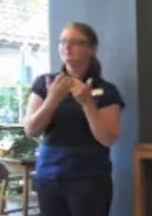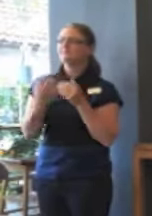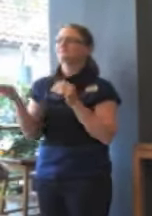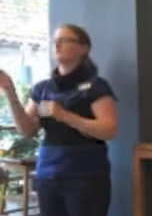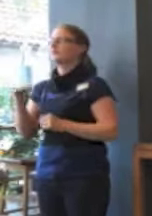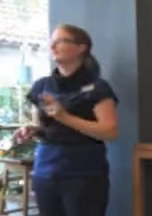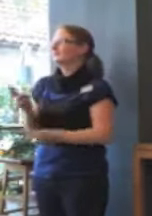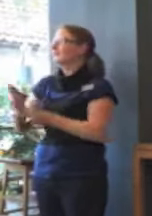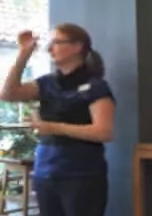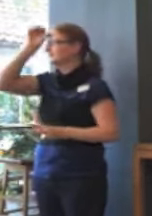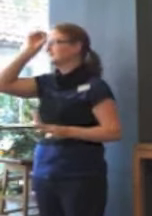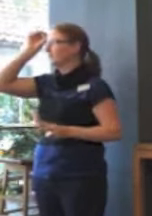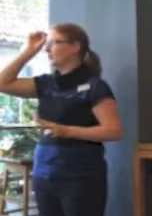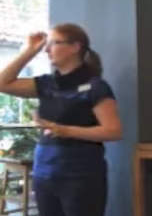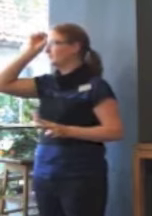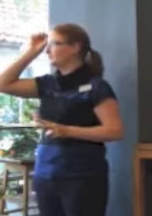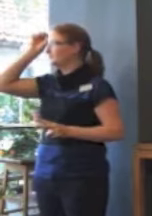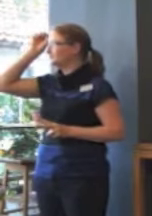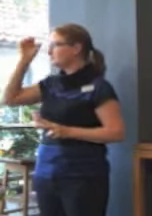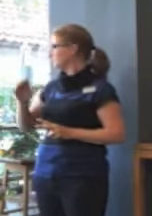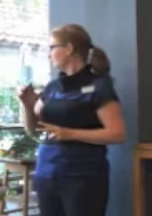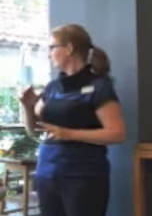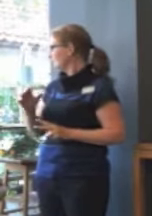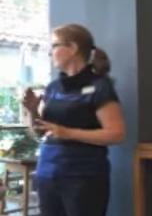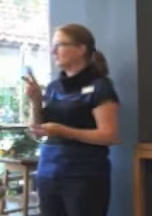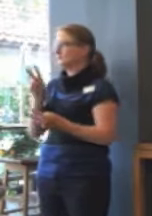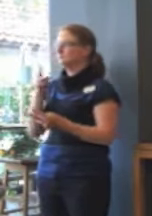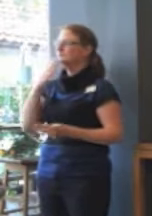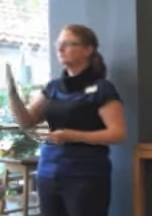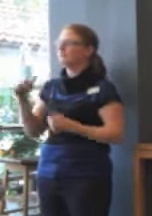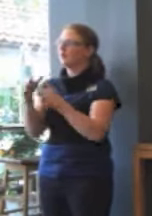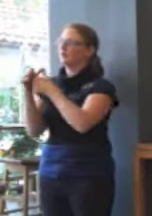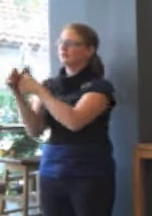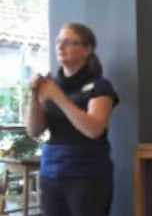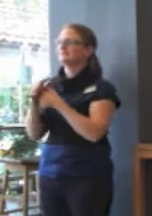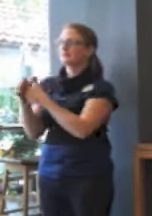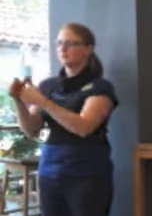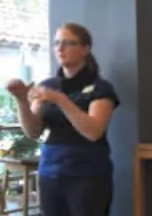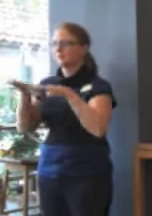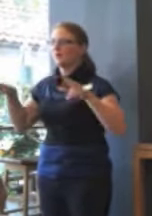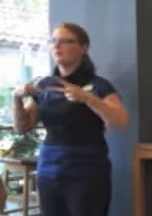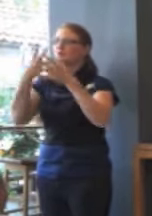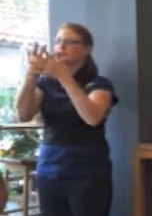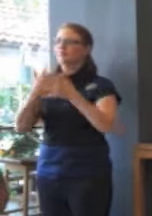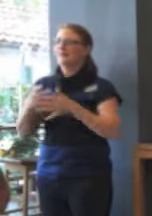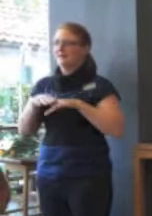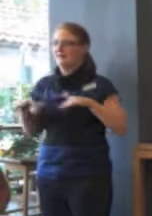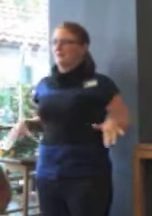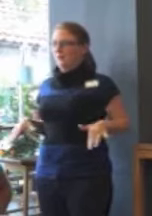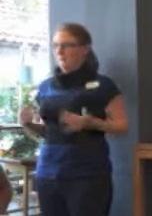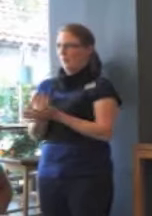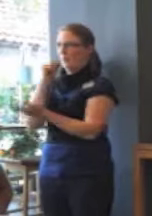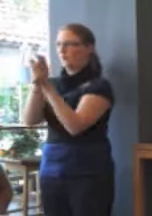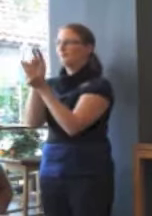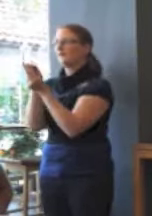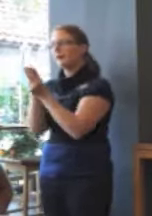betydligt svårare att nå en organisationsnivå, en mer strukturell nivå. Och det handlar ofta om